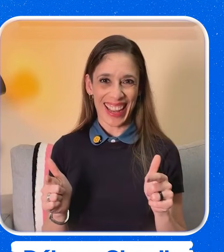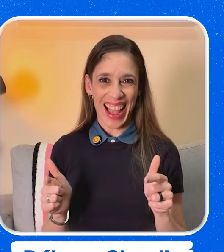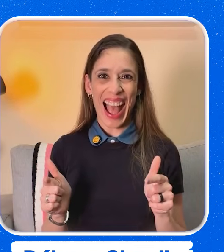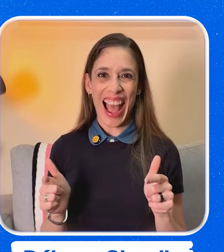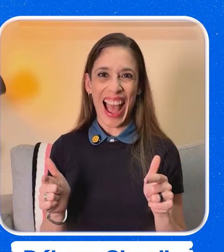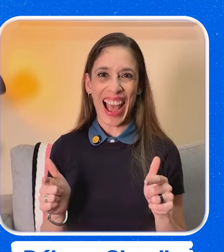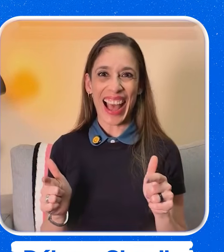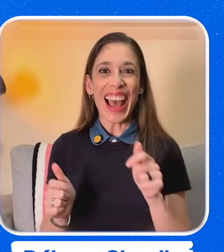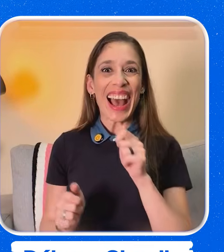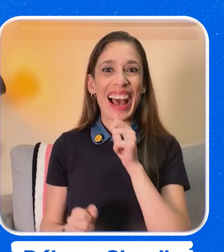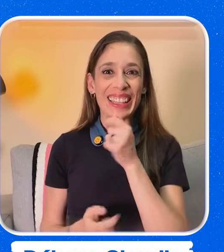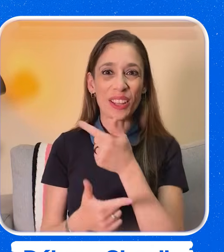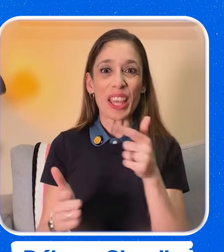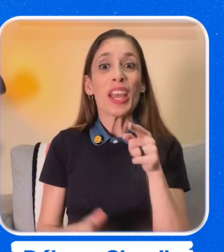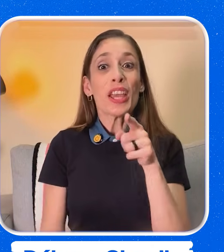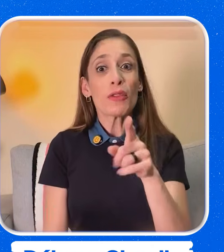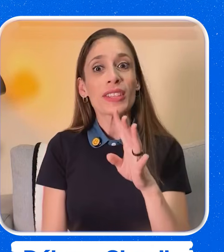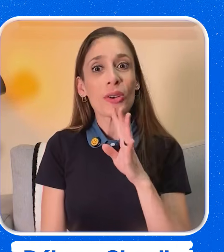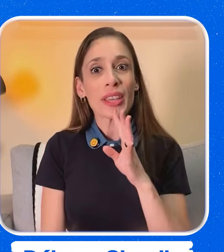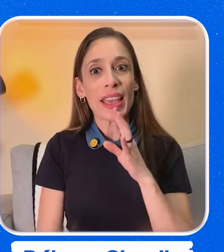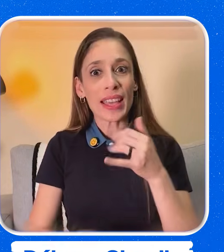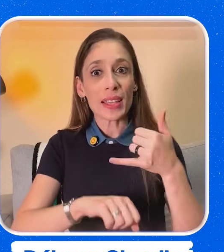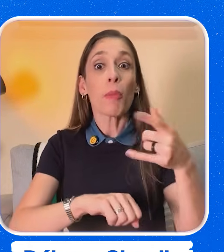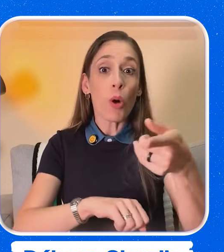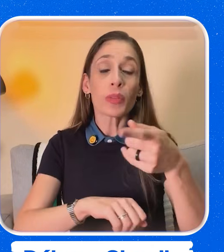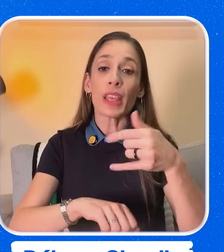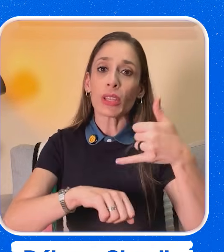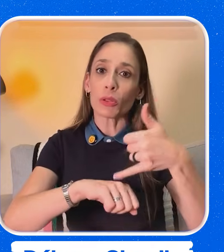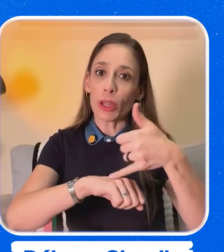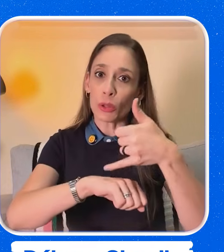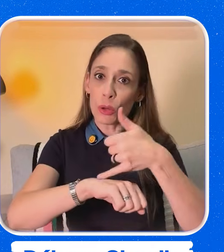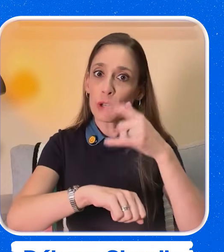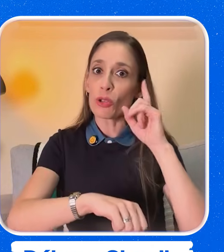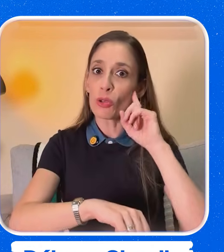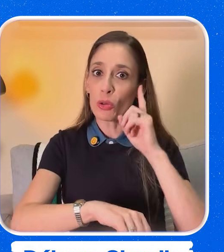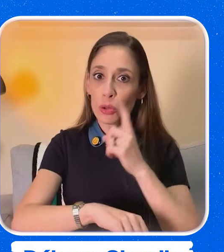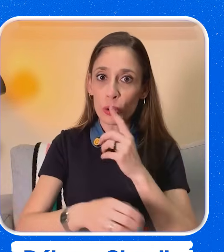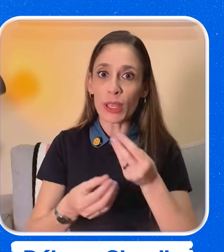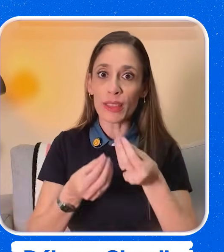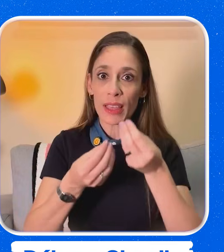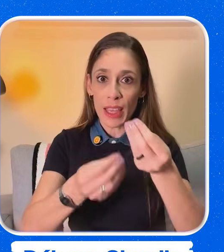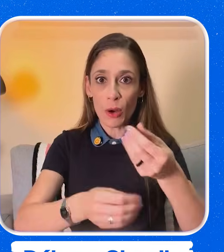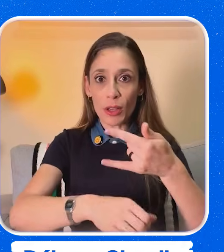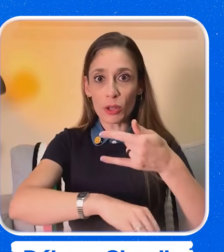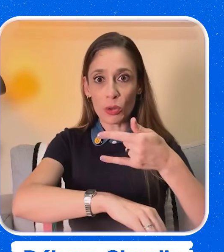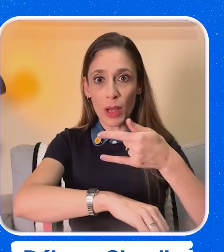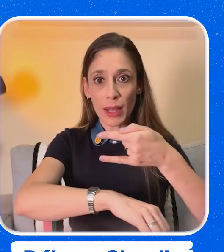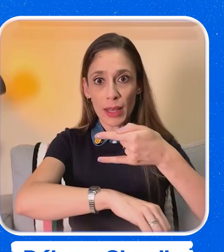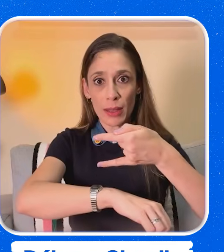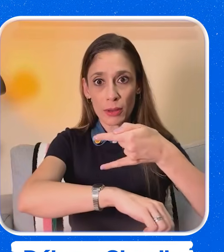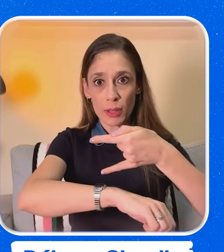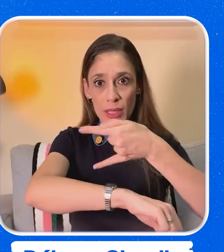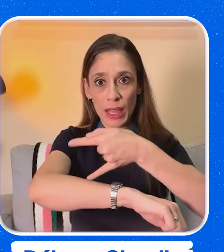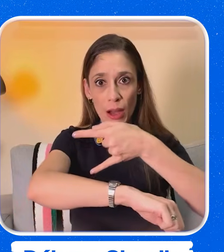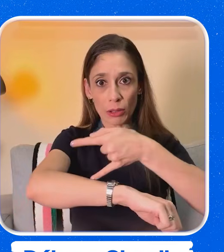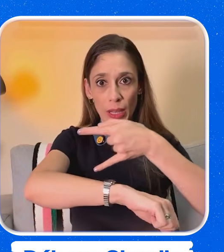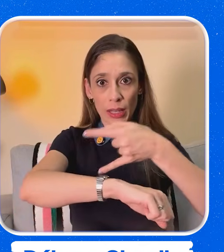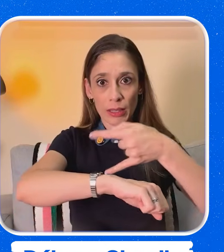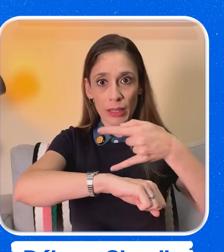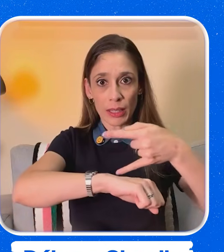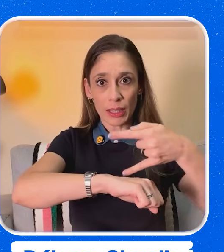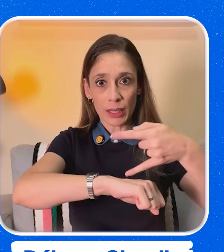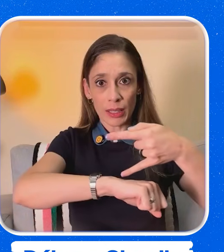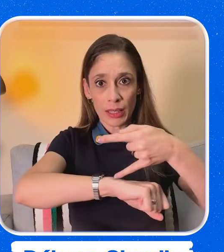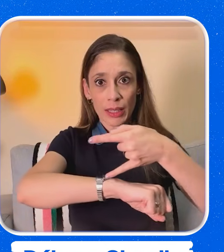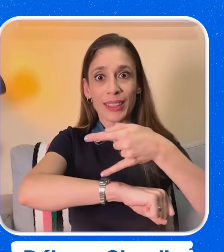surdo. Aí vai ter. E você conhece? Bom, tem o tatuador surdo que deu o seu sinal,